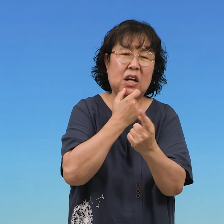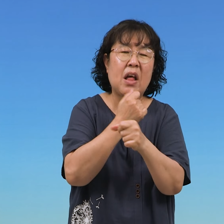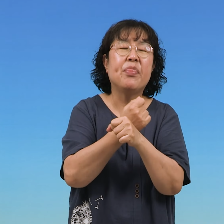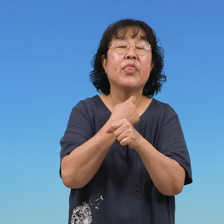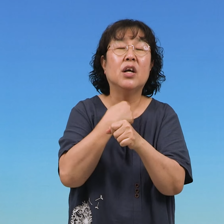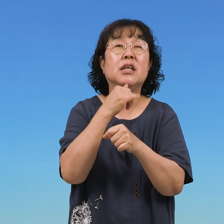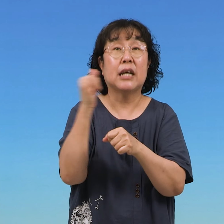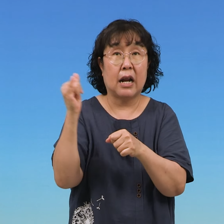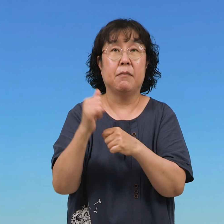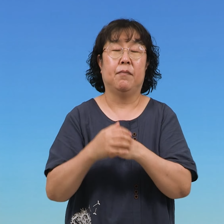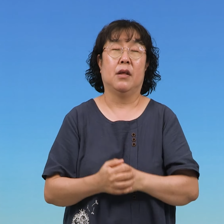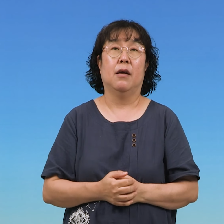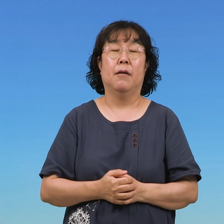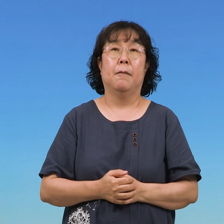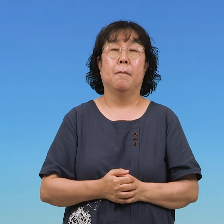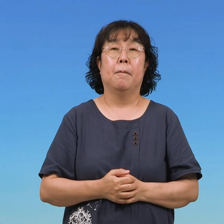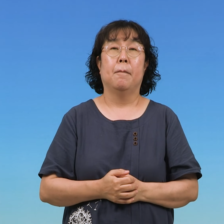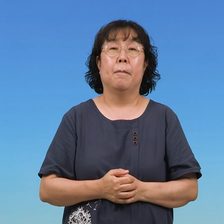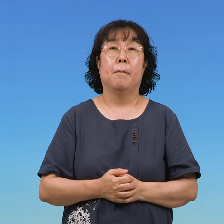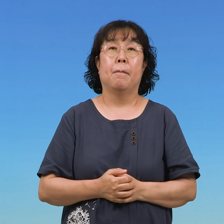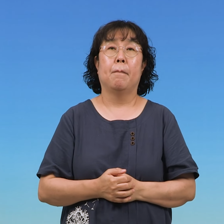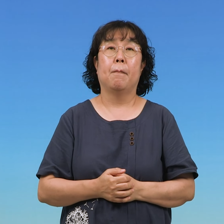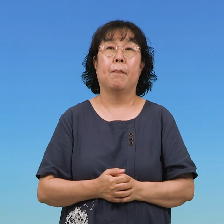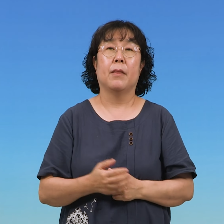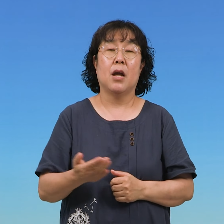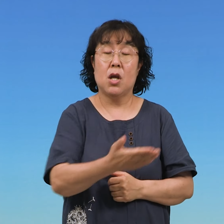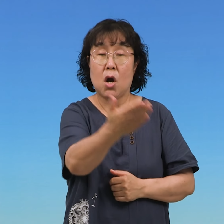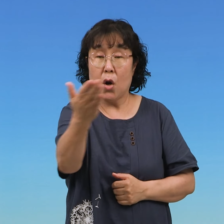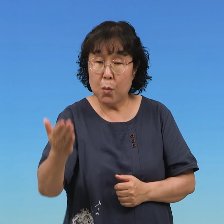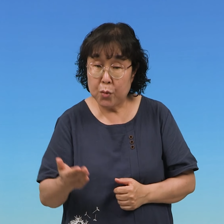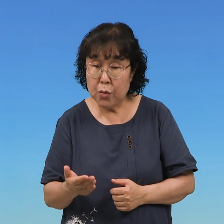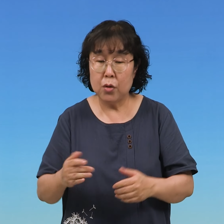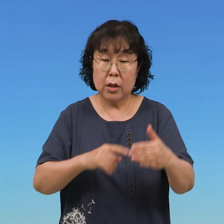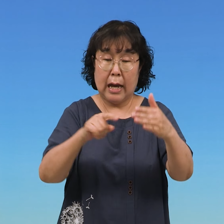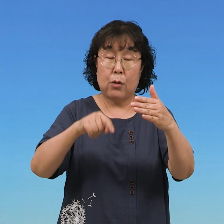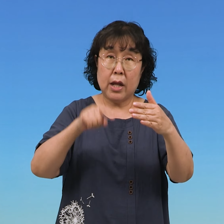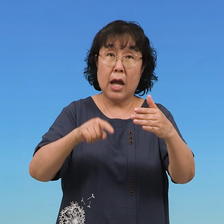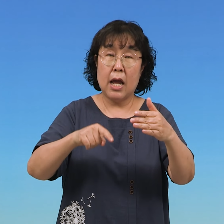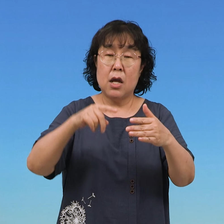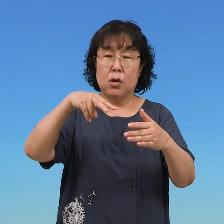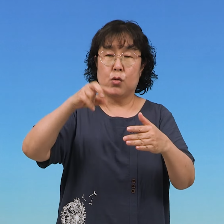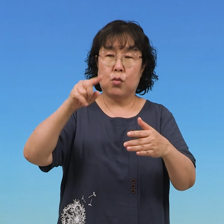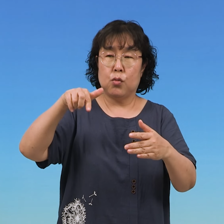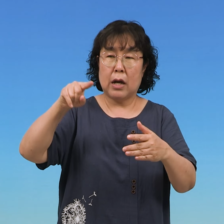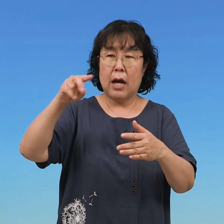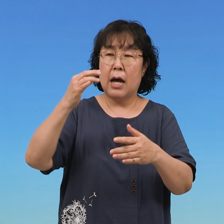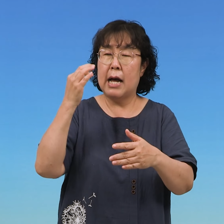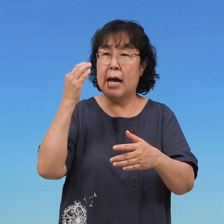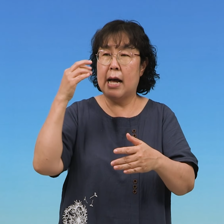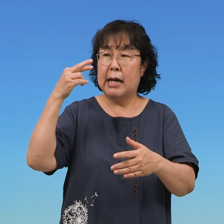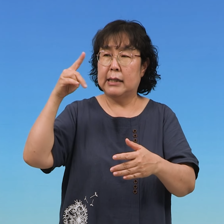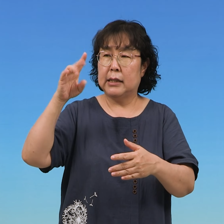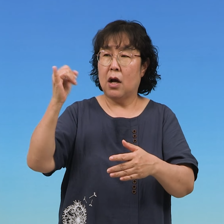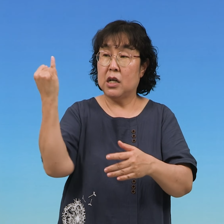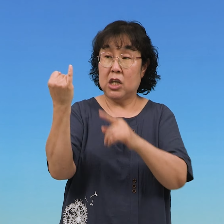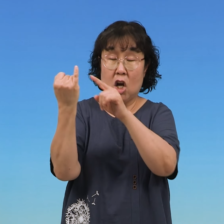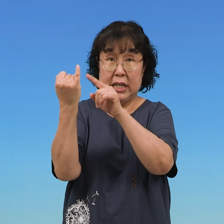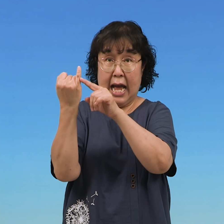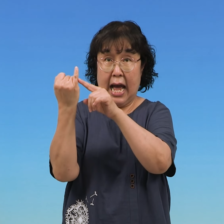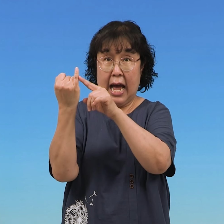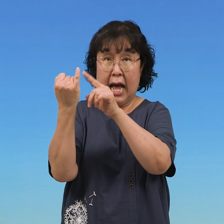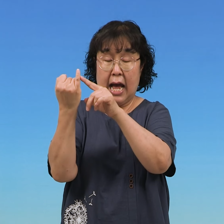여러분 중에 혹시 이걸 옛날부터 알고 있을 분들은 예외지만, 수가성 여자 하면은 딱 나오는 생각이 그 음란한